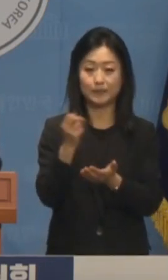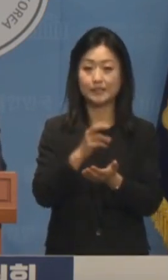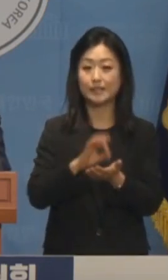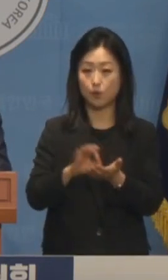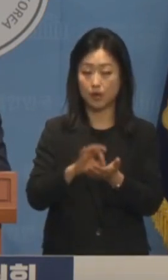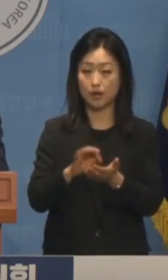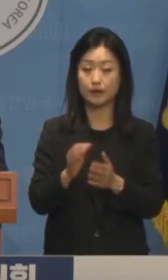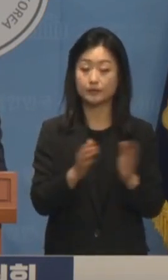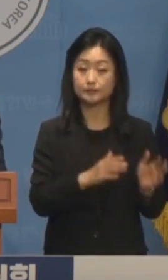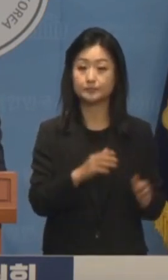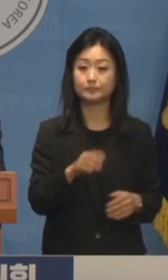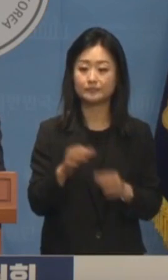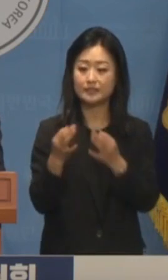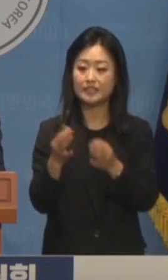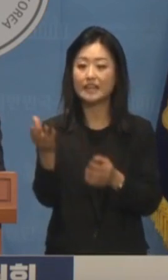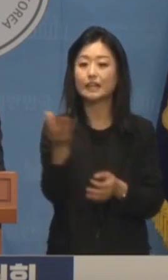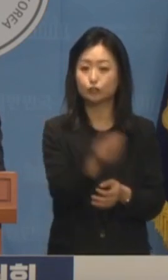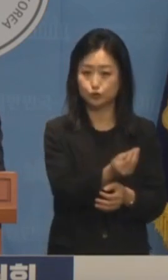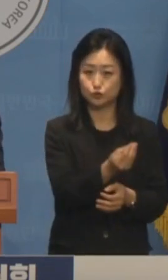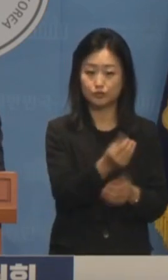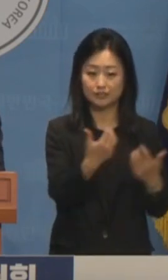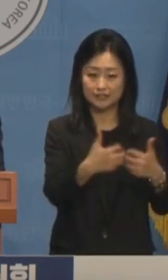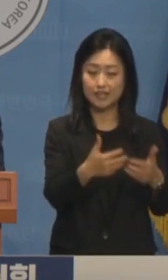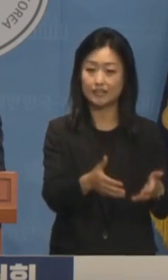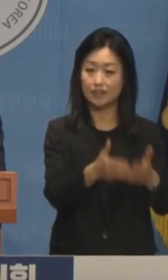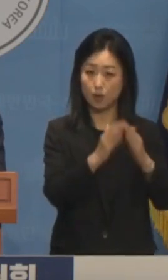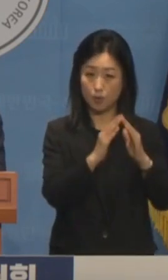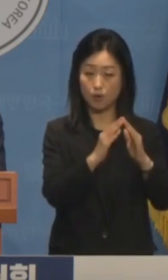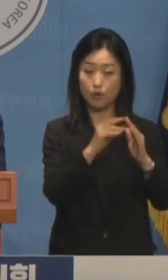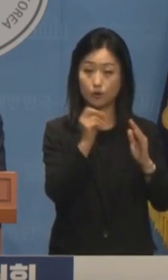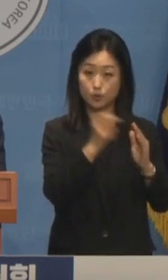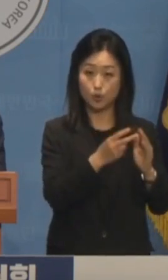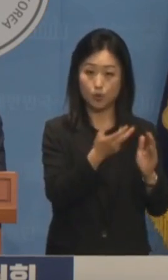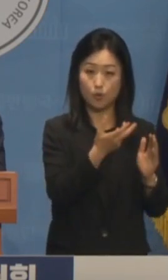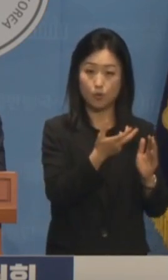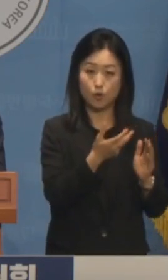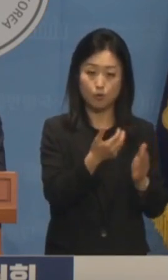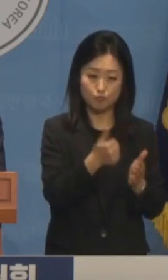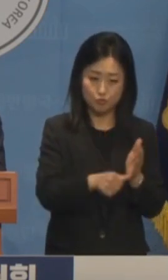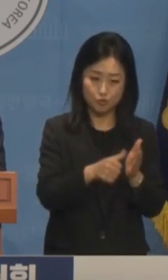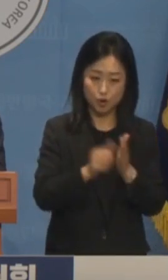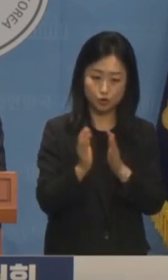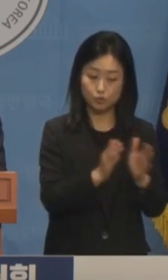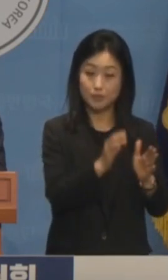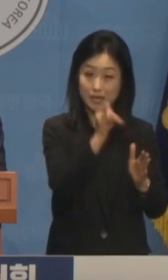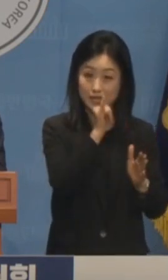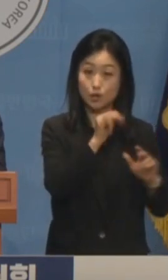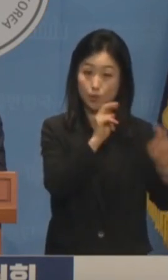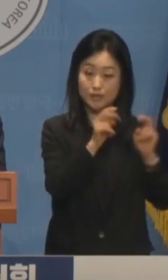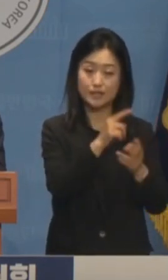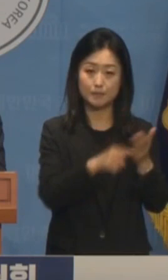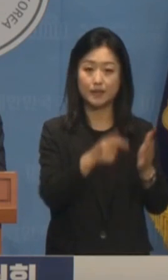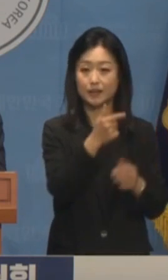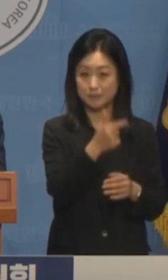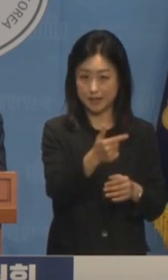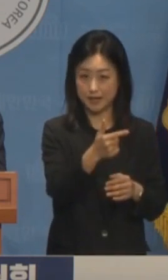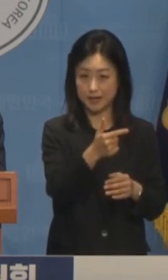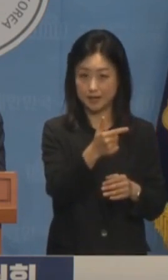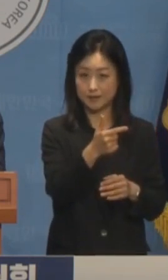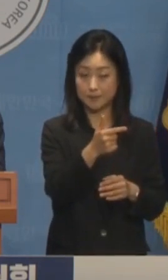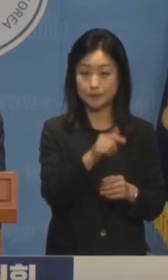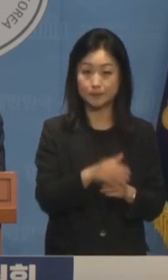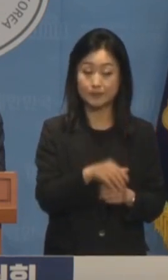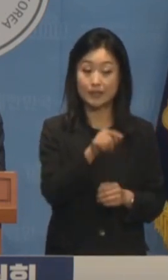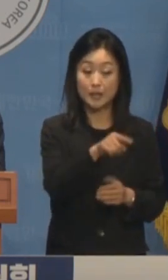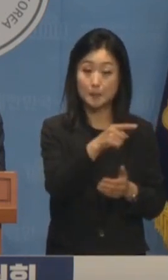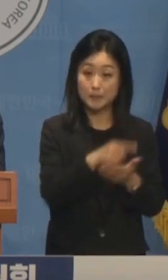그 과정에서 은행 대출을 받아서 설비를 확충하고 납품 준비를 한 업체들의 손해가 매우 크다는 것입니다. 라벨지